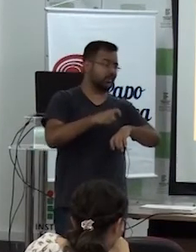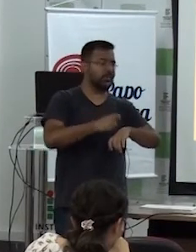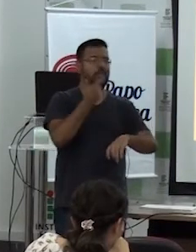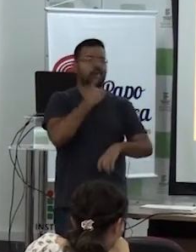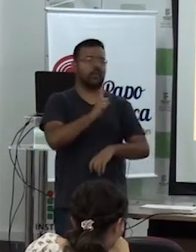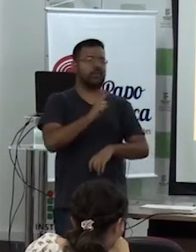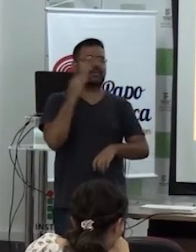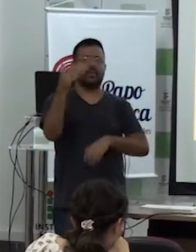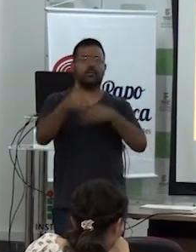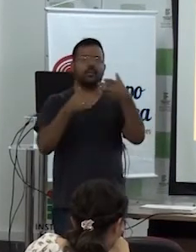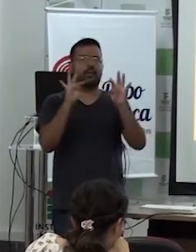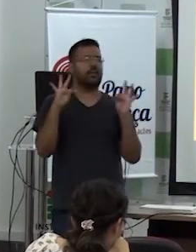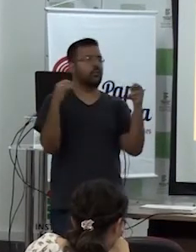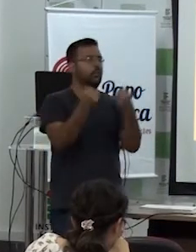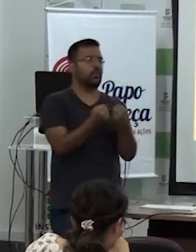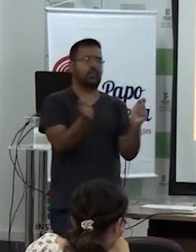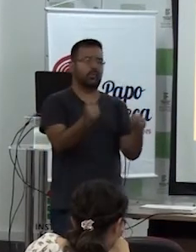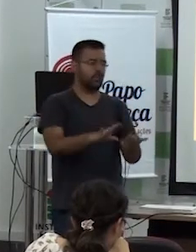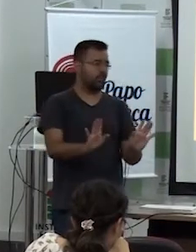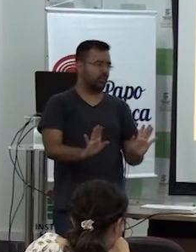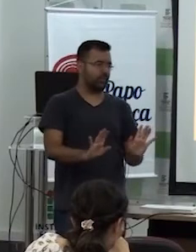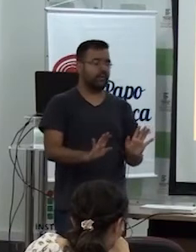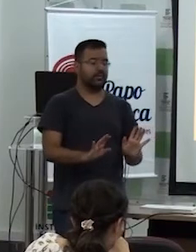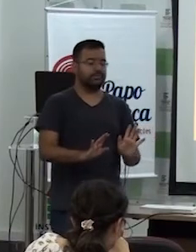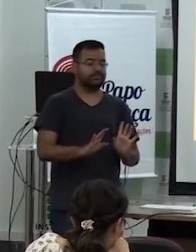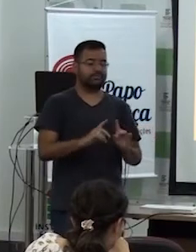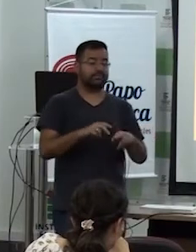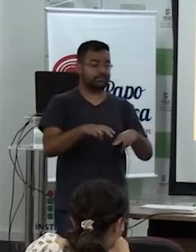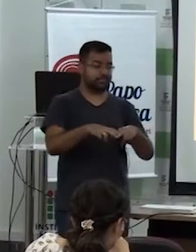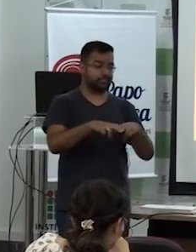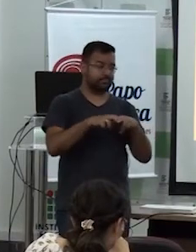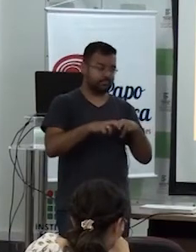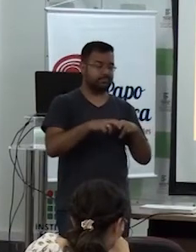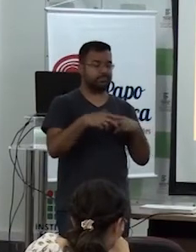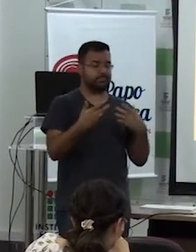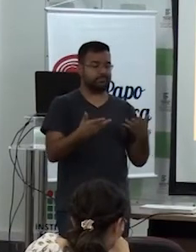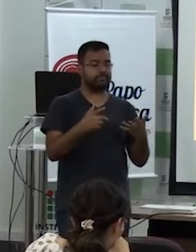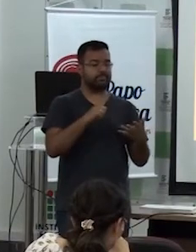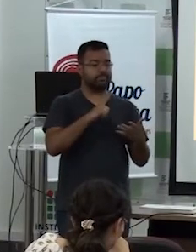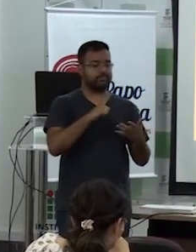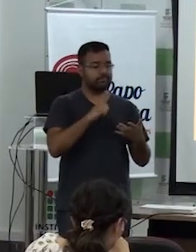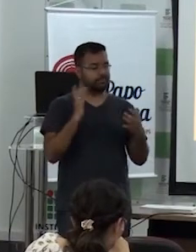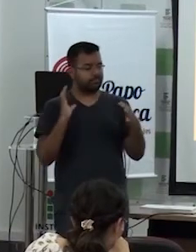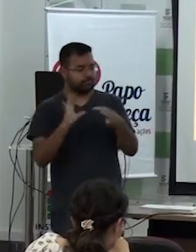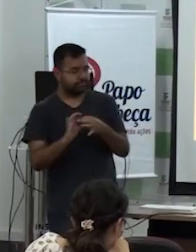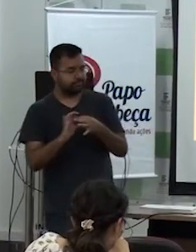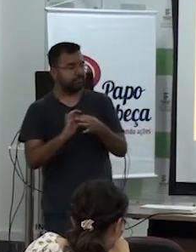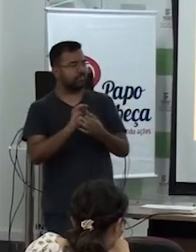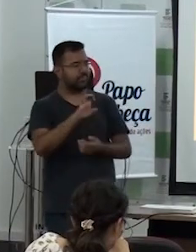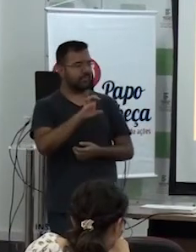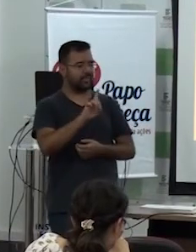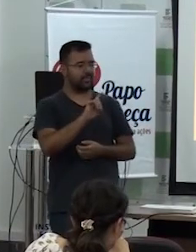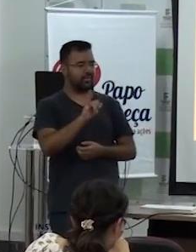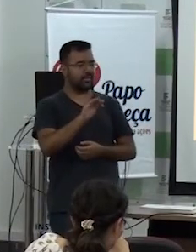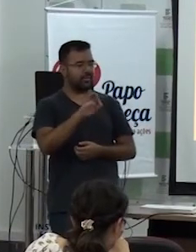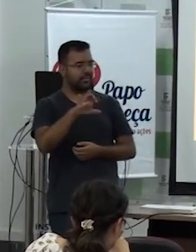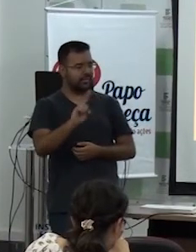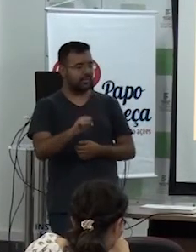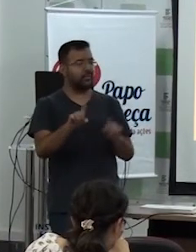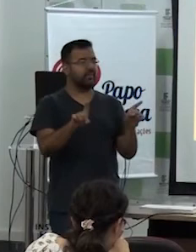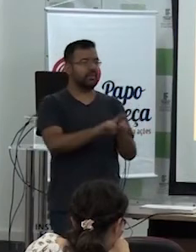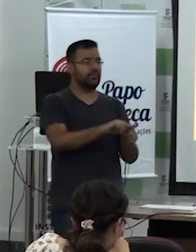disponibilidade suficiente para atender a todos. Exatamente por isso, a gente tem aí a parceria da EDIC, da